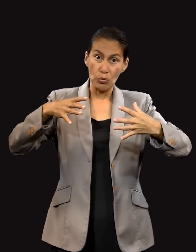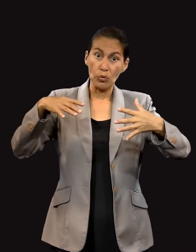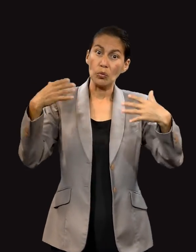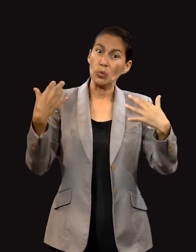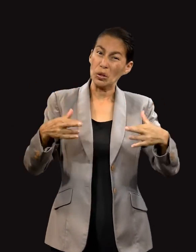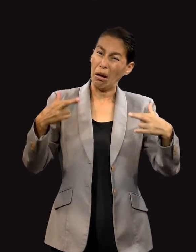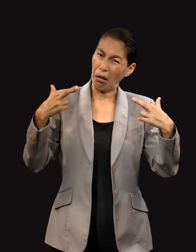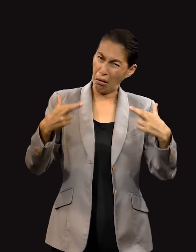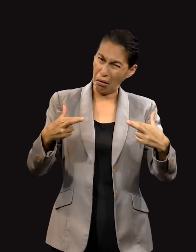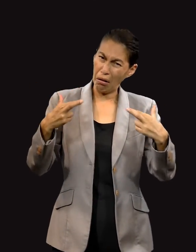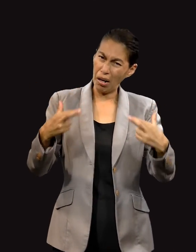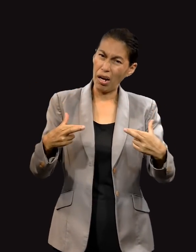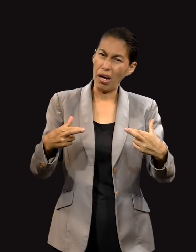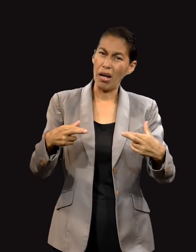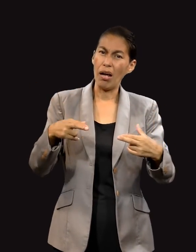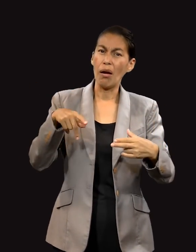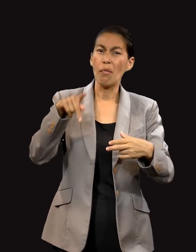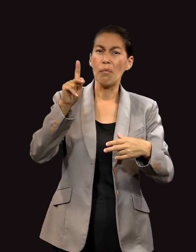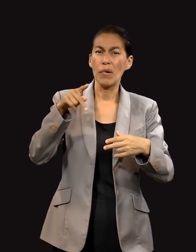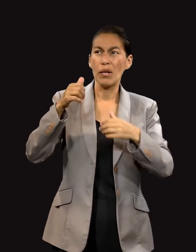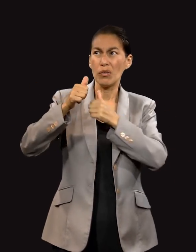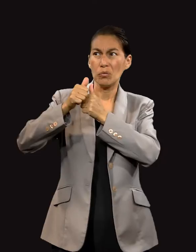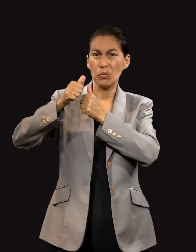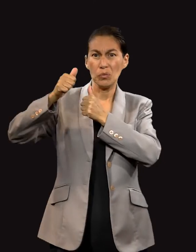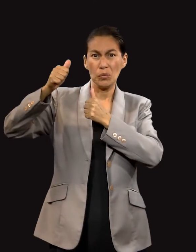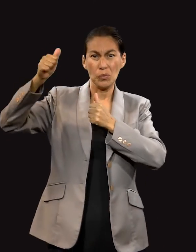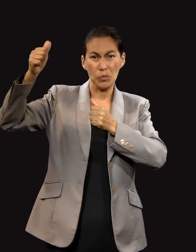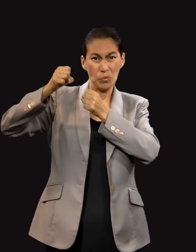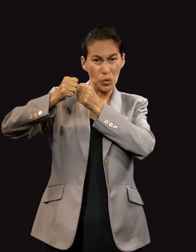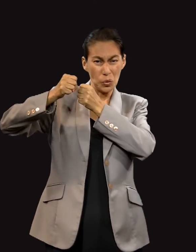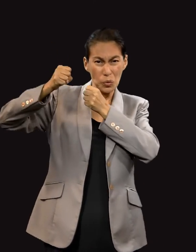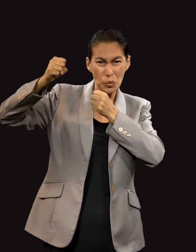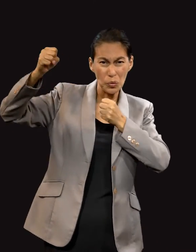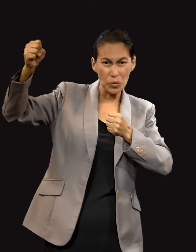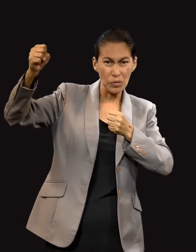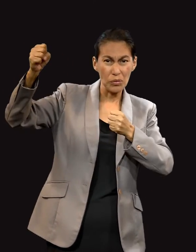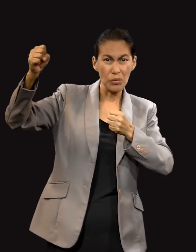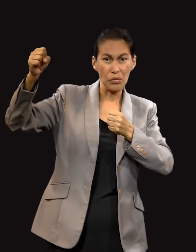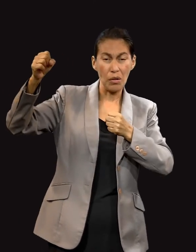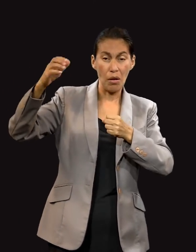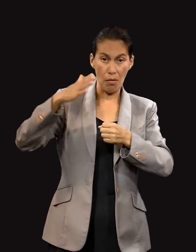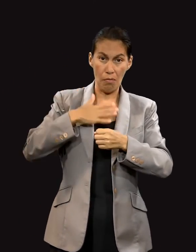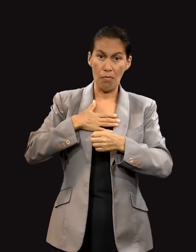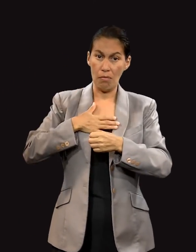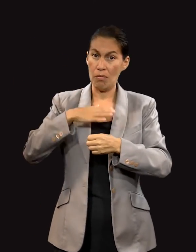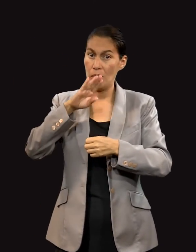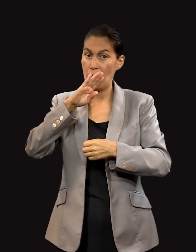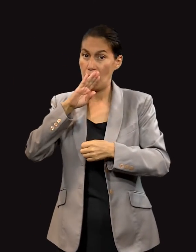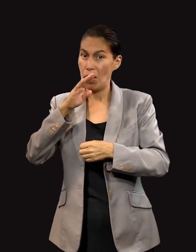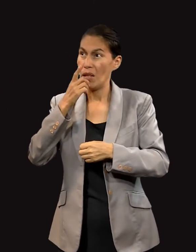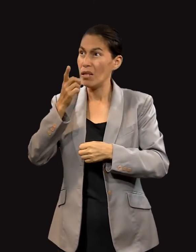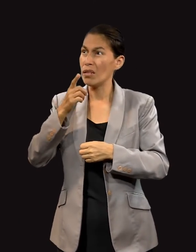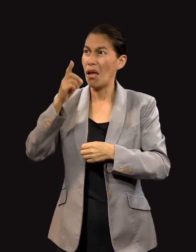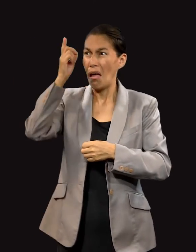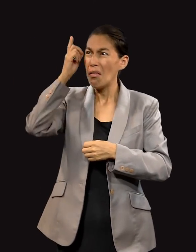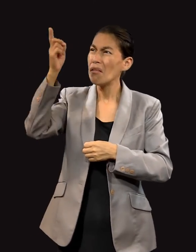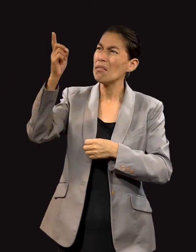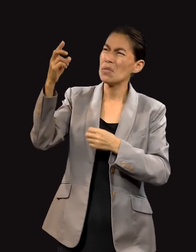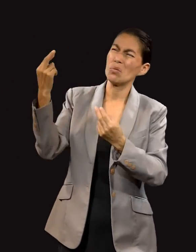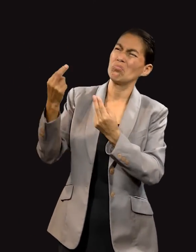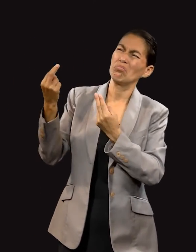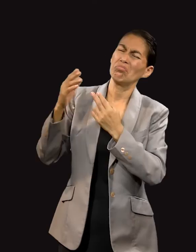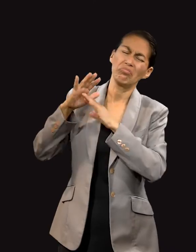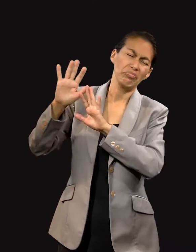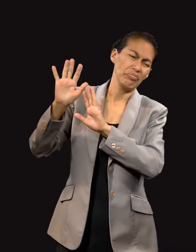aparta de Dios, ¿verdad? Entonces, mi mamá sentía que no necesitaba a Dios. Entonces, yo, cuando ella